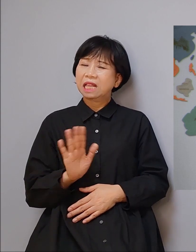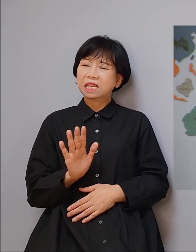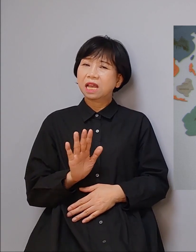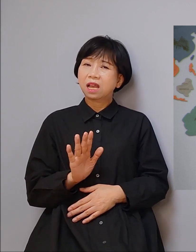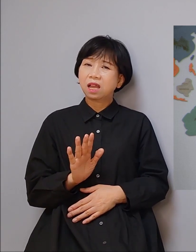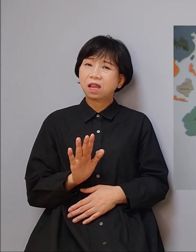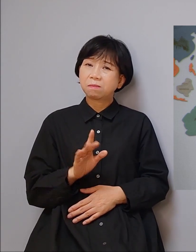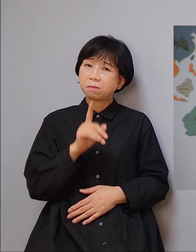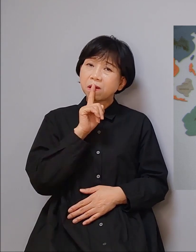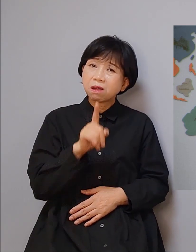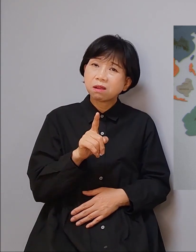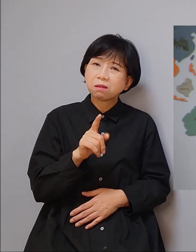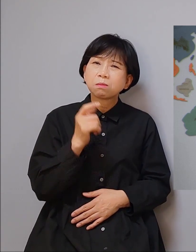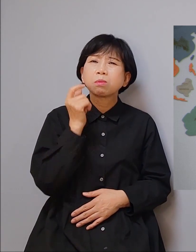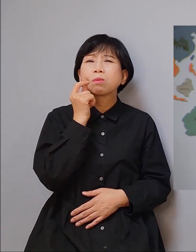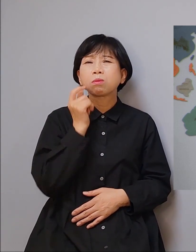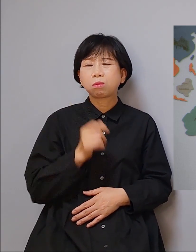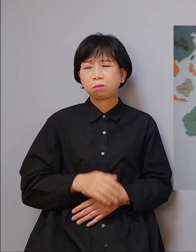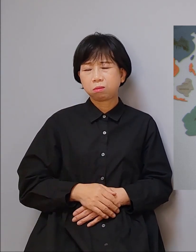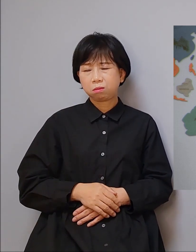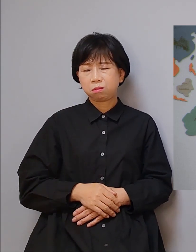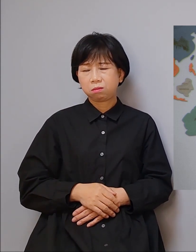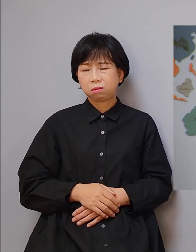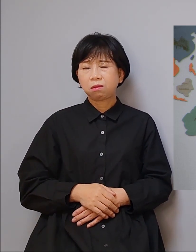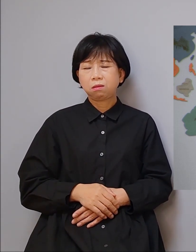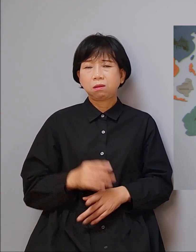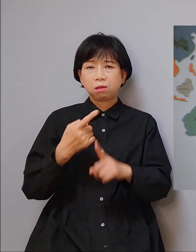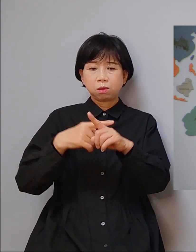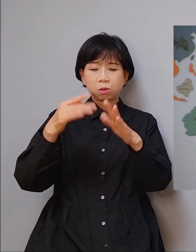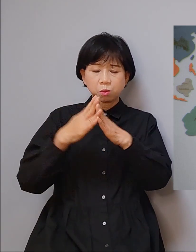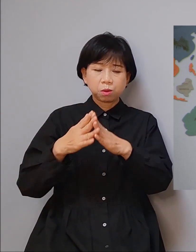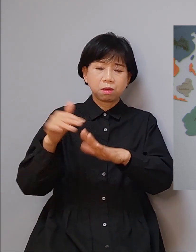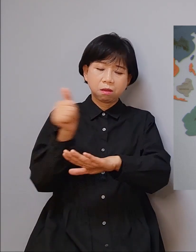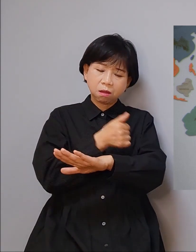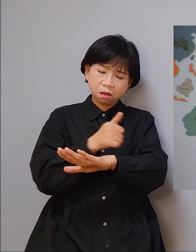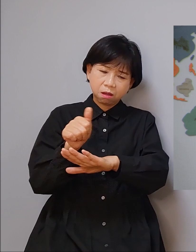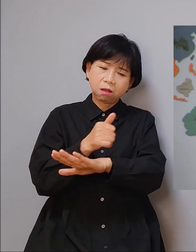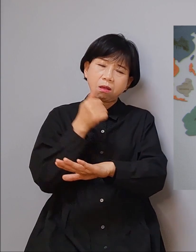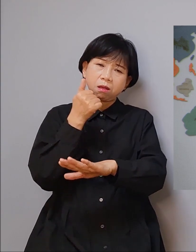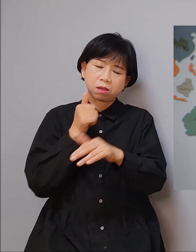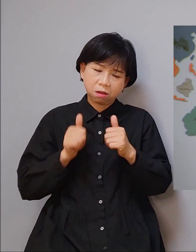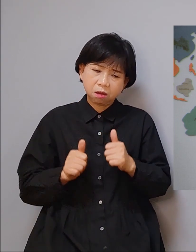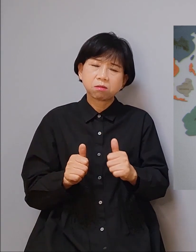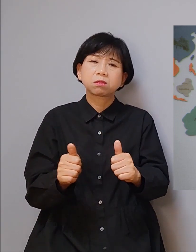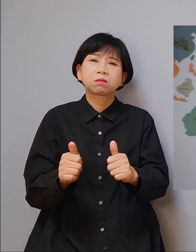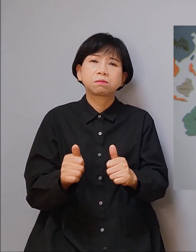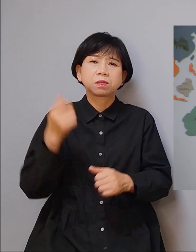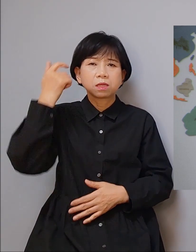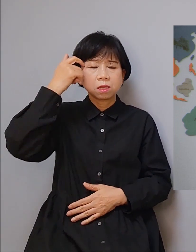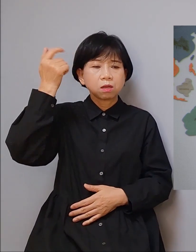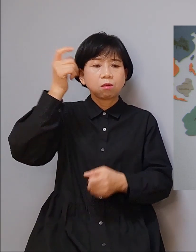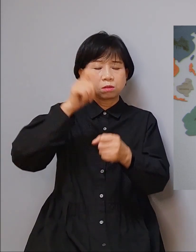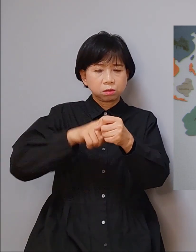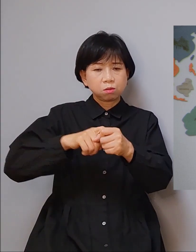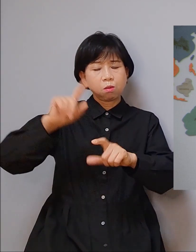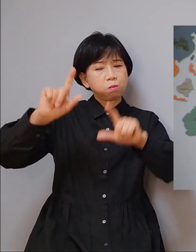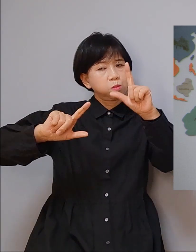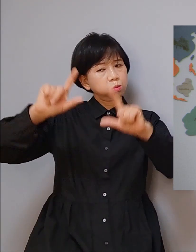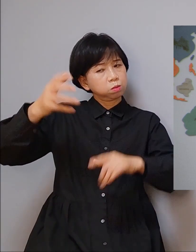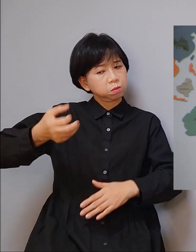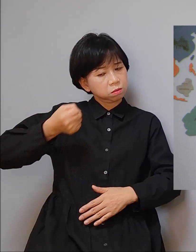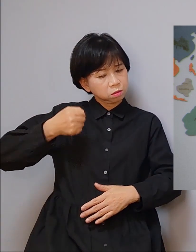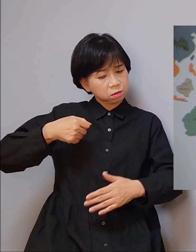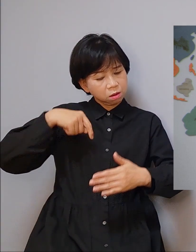수 있으시겠습니까? 물론 교회 잘 나오셨습니다. 영적인 모습을 우리는 갖추고 있습니다. 하지만 속으로